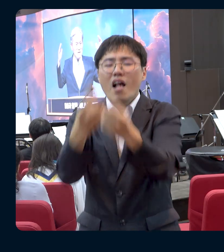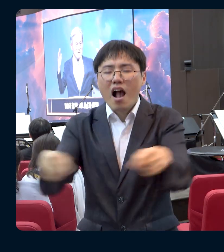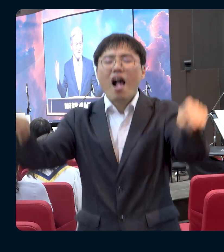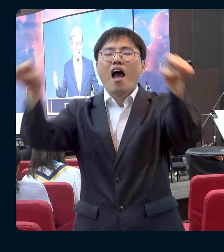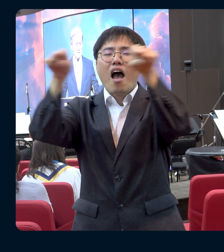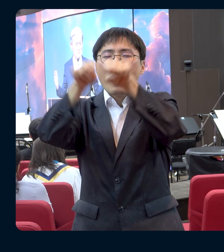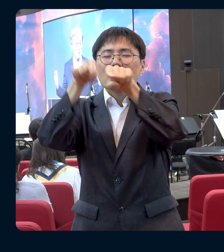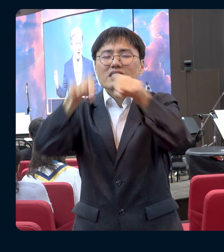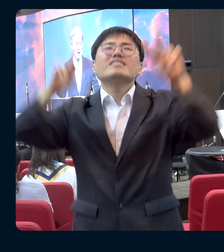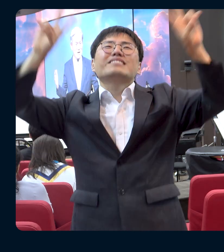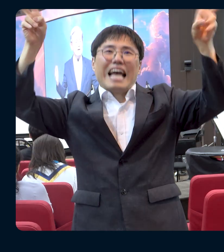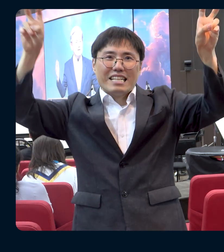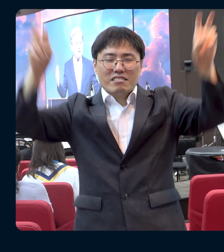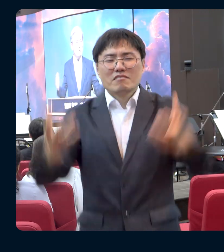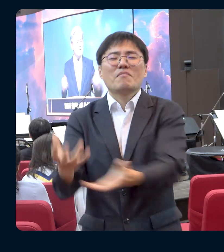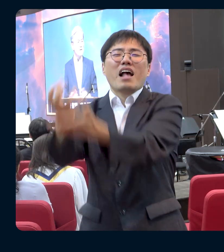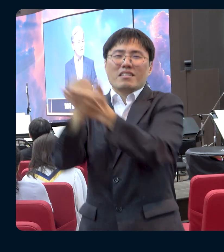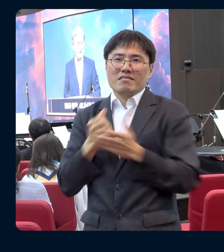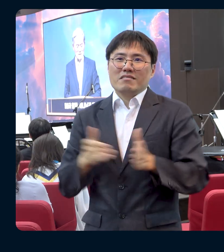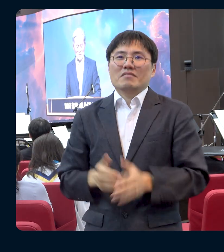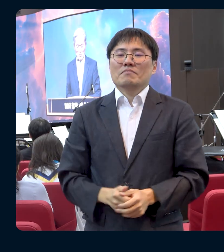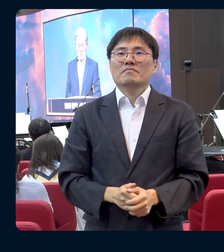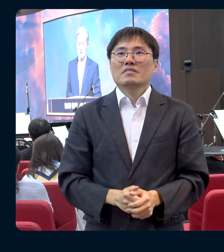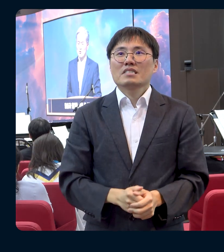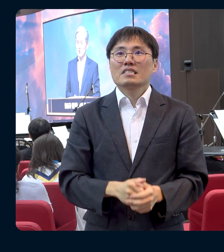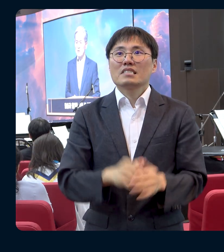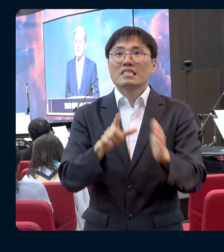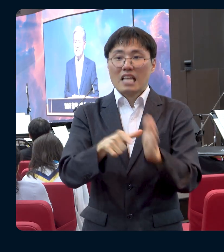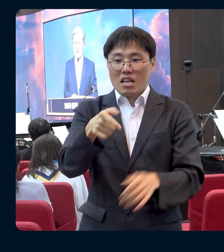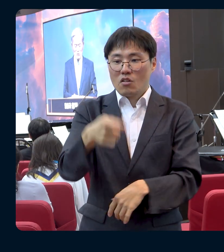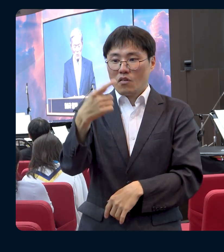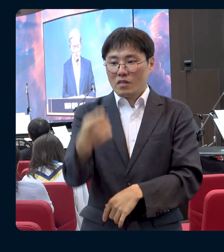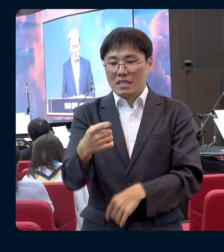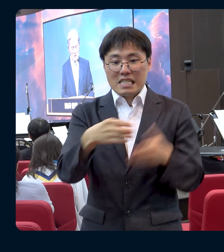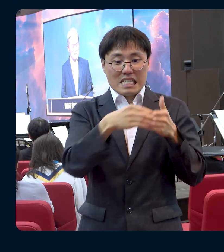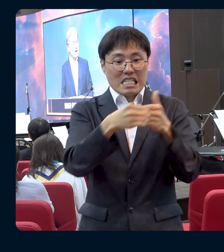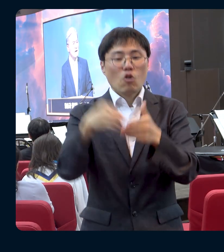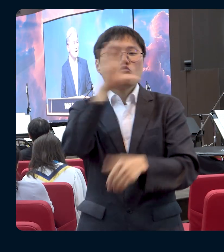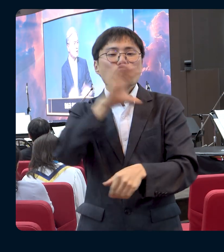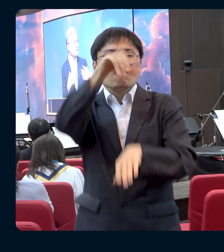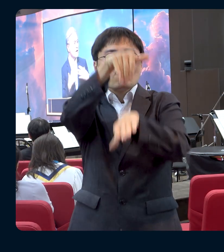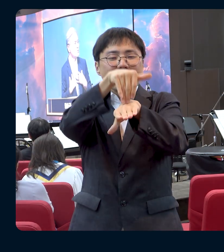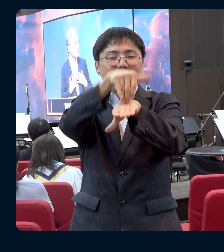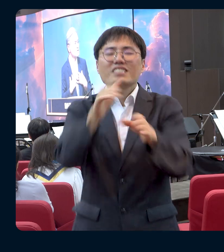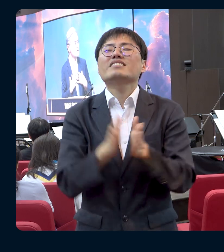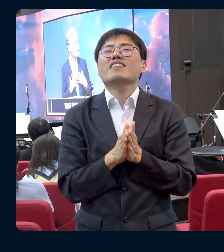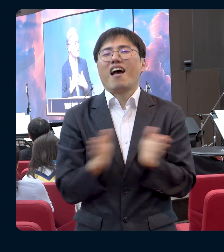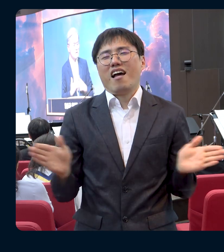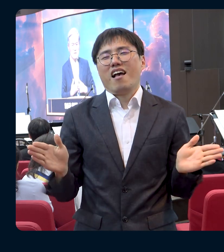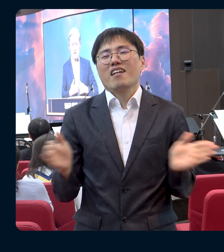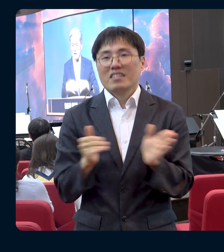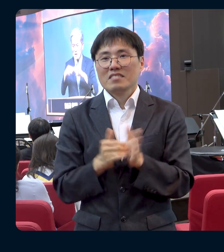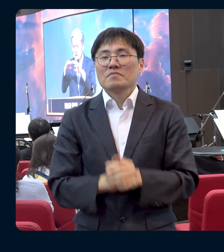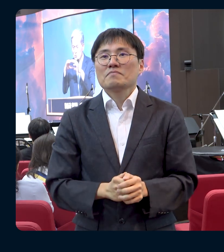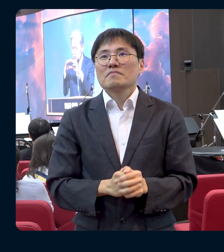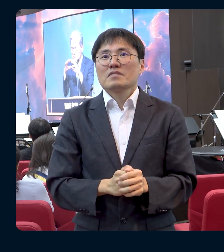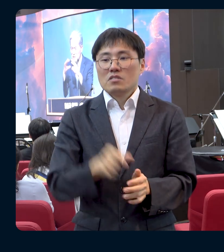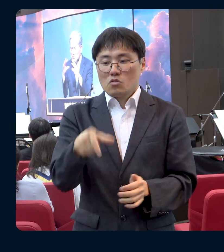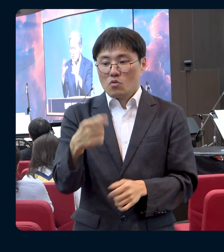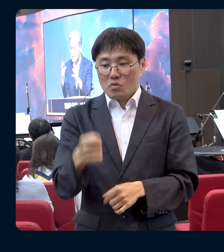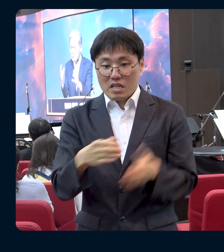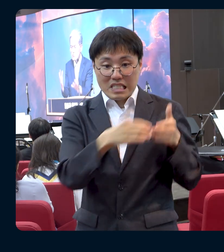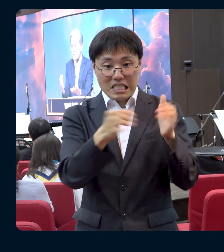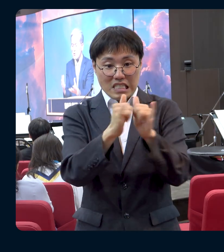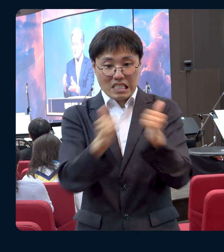함께라고 하는 그 타이틀과, 그리고 바로 큐티 리더 훈련을 시작하라고 하는 감동이었어요. 그러니까